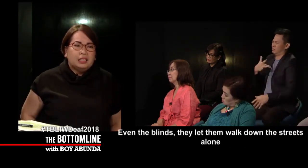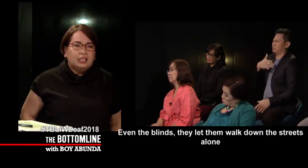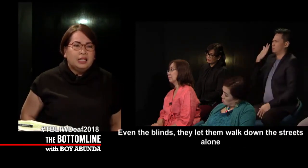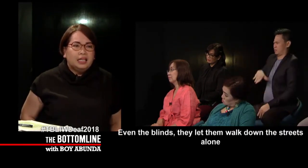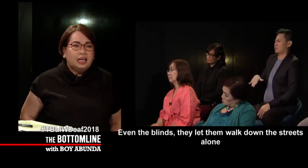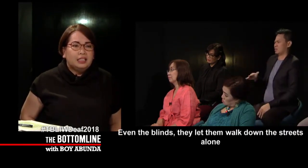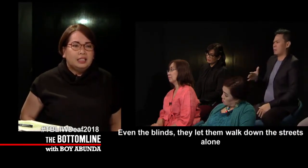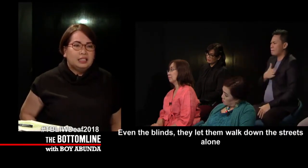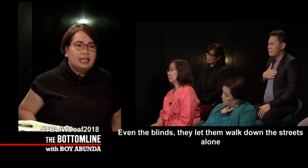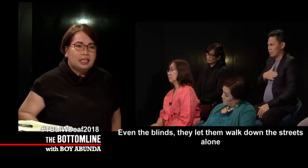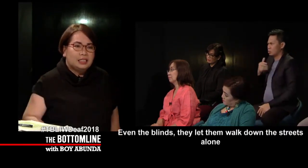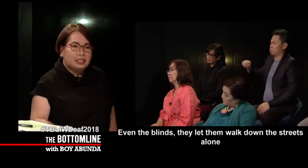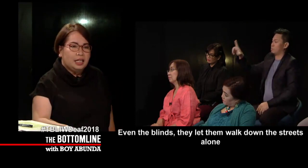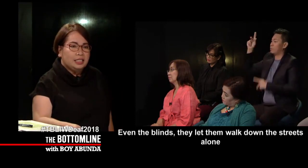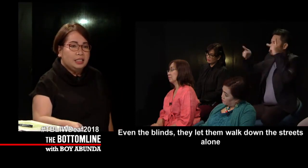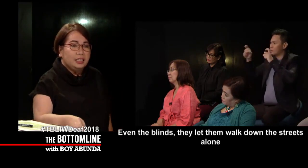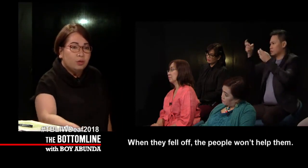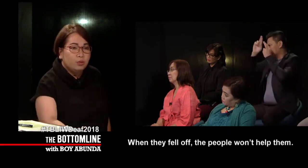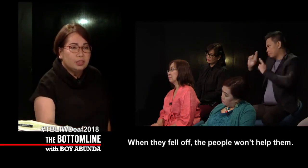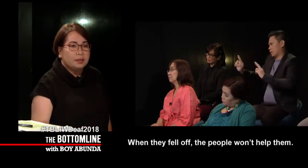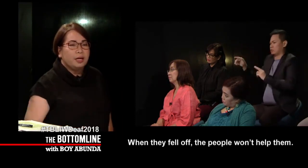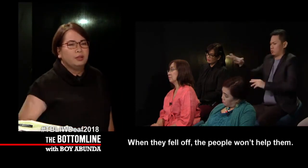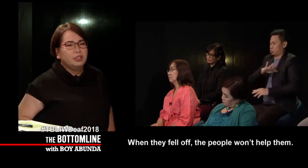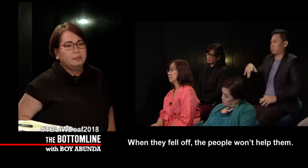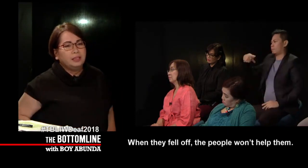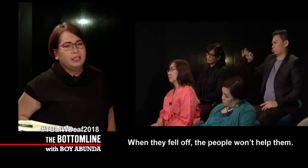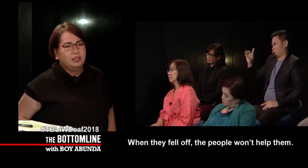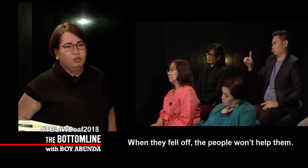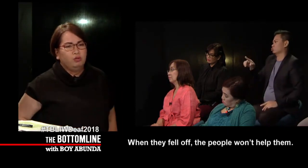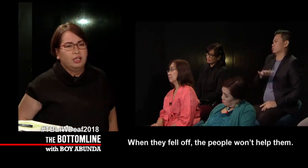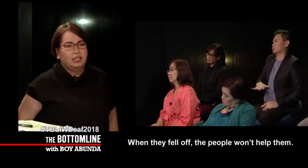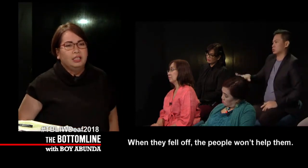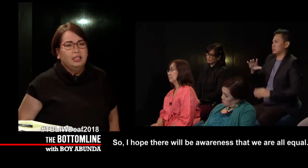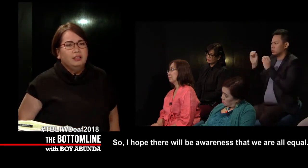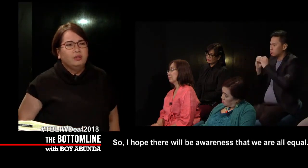bulag, hinahayaan nila, naglalakad sa kalsada, nahulog na sa manhole, hindi pa nila